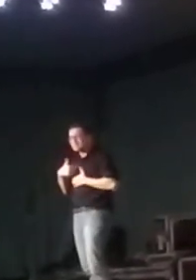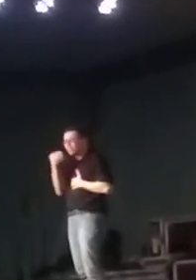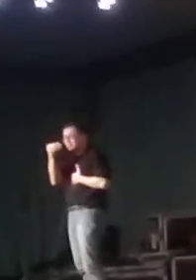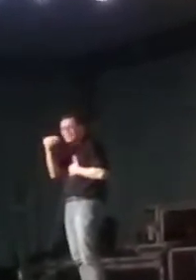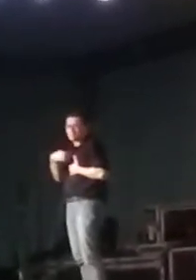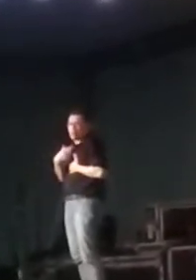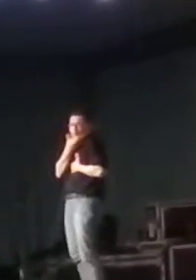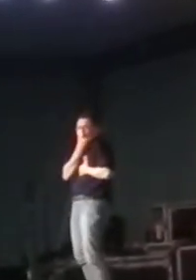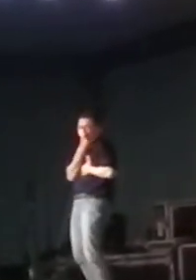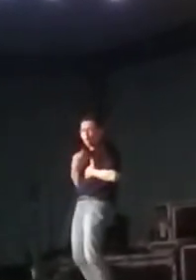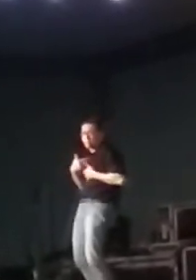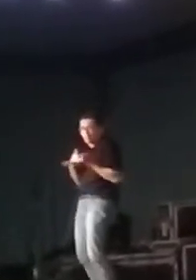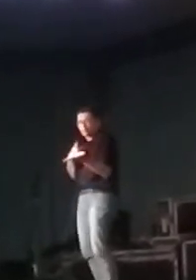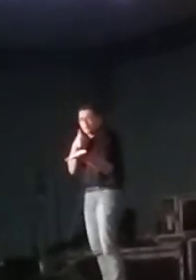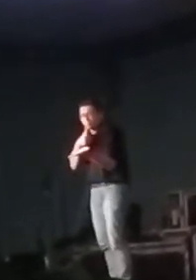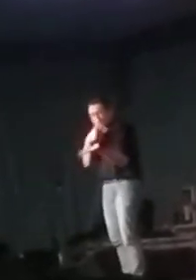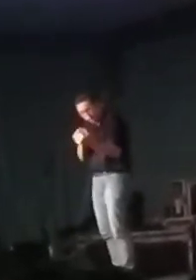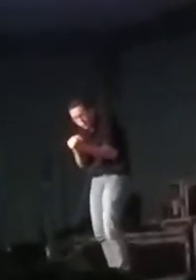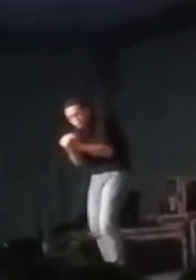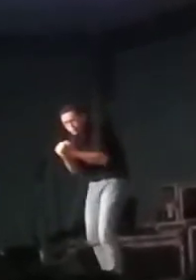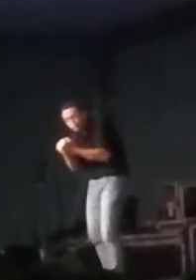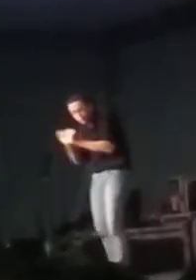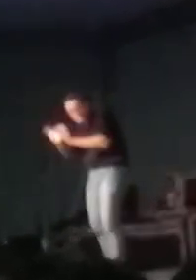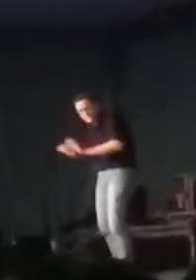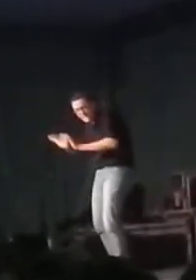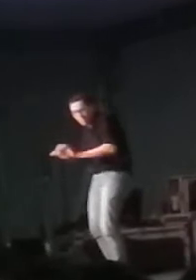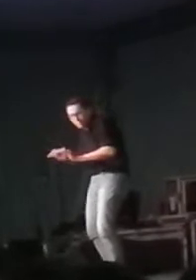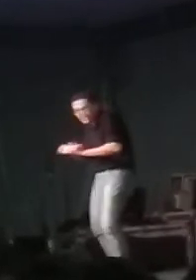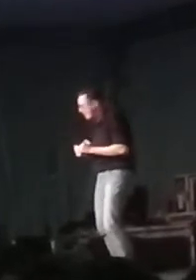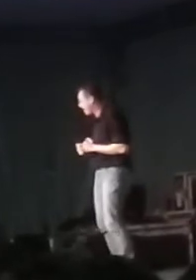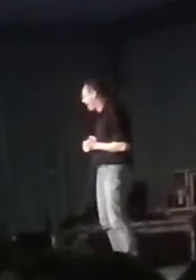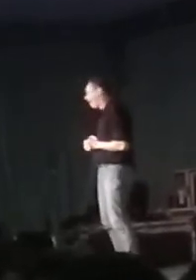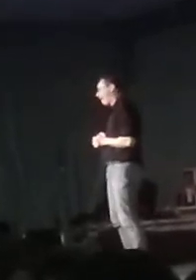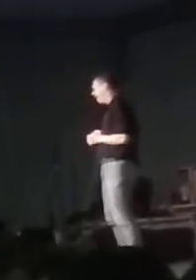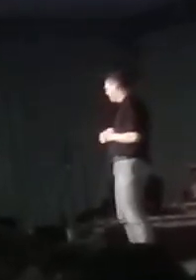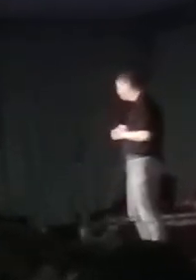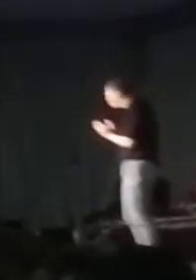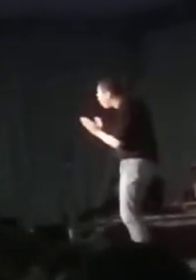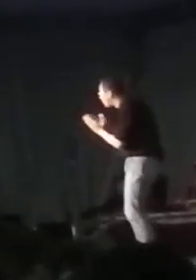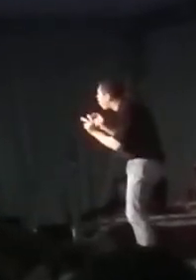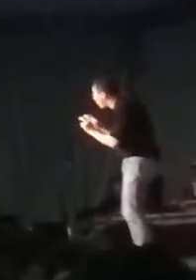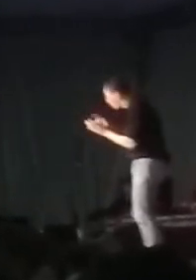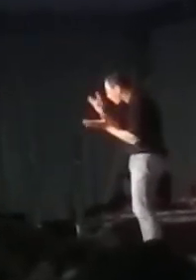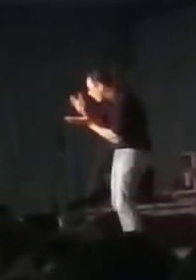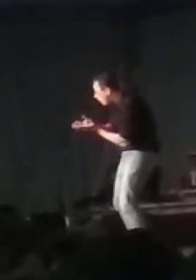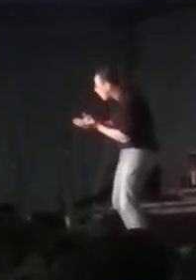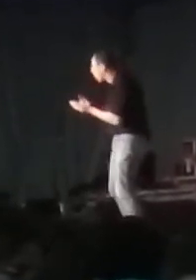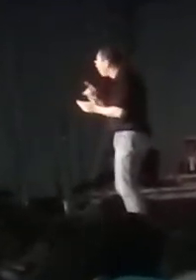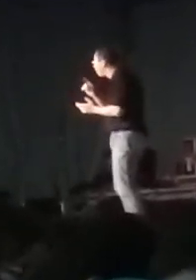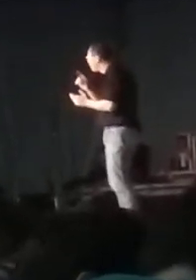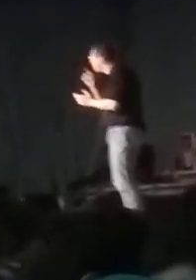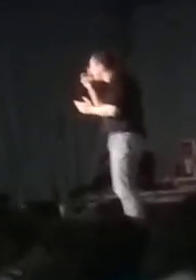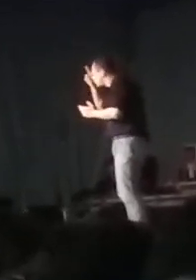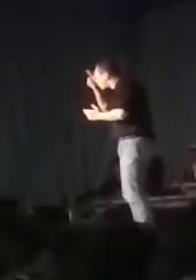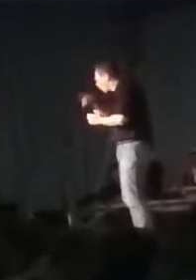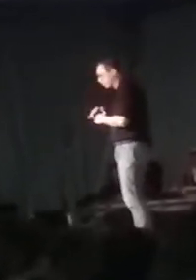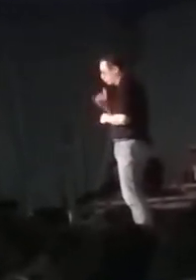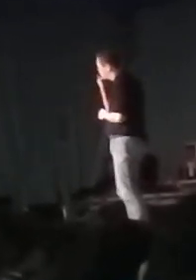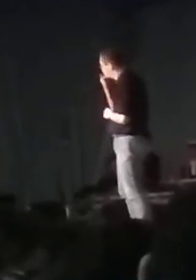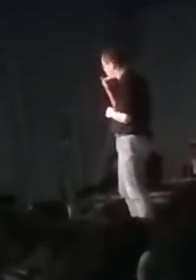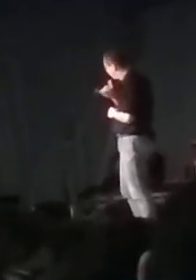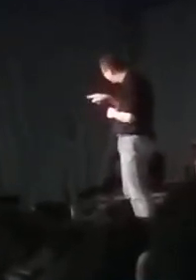você. Aí eu falei assim: ah, então, mas eu não vou escrever ficção, não. E ó, delegada eu não vou escrever de jeito nenhum,